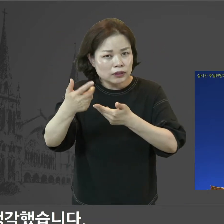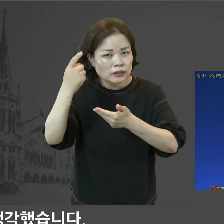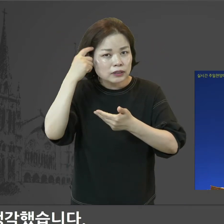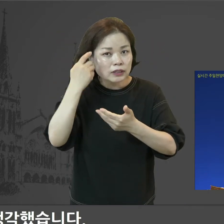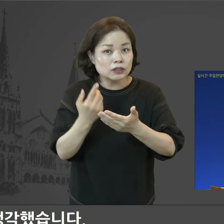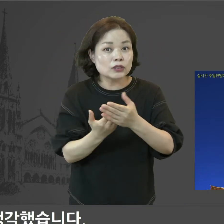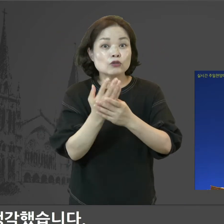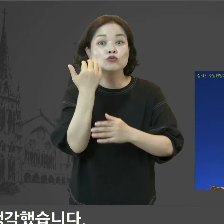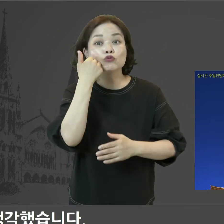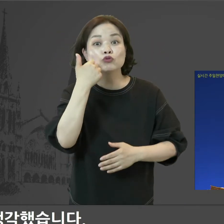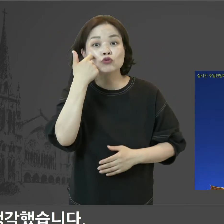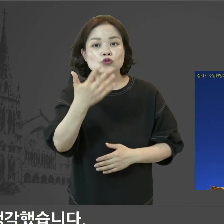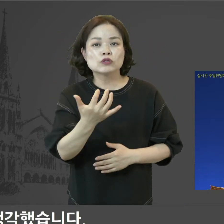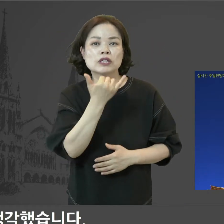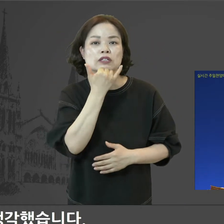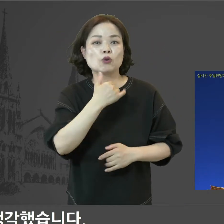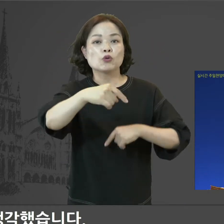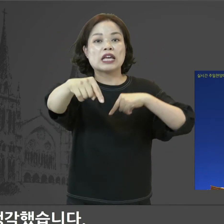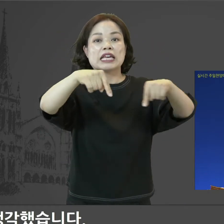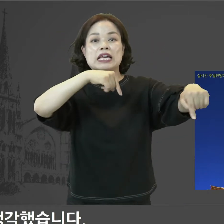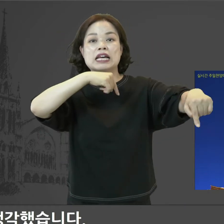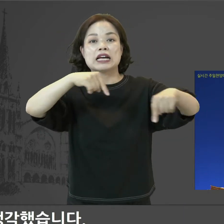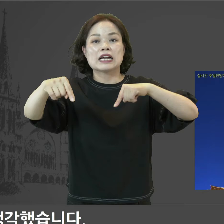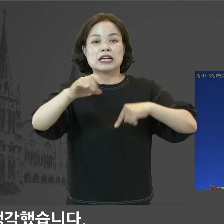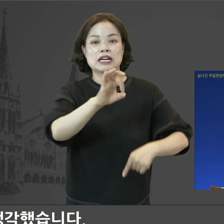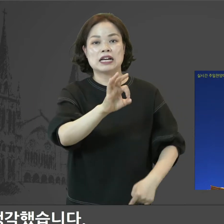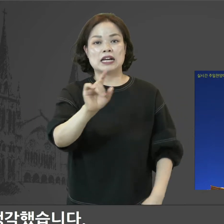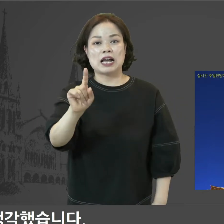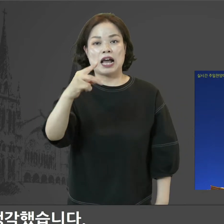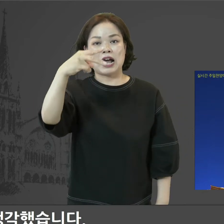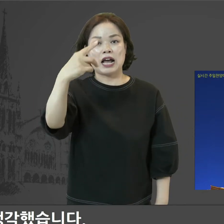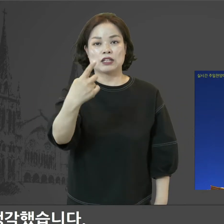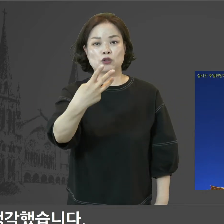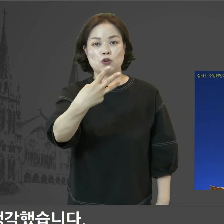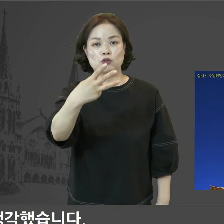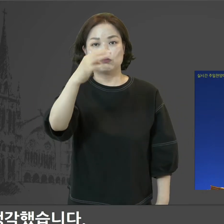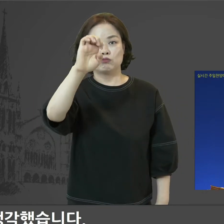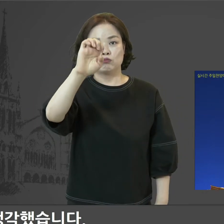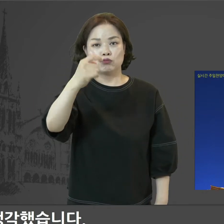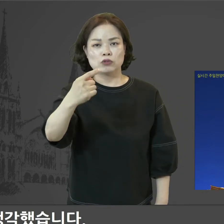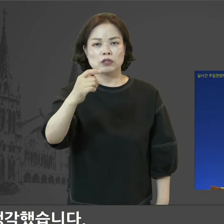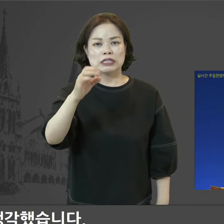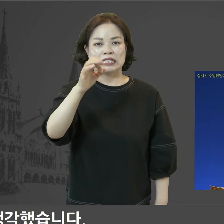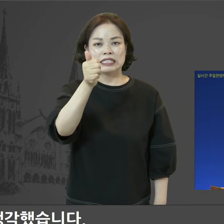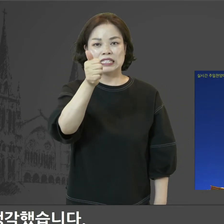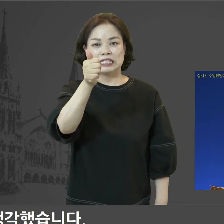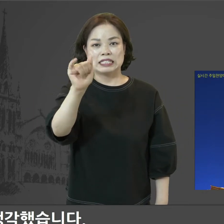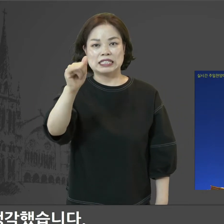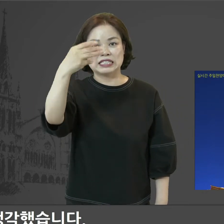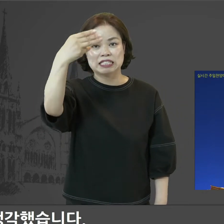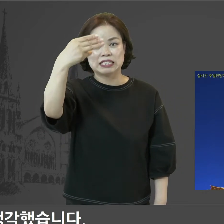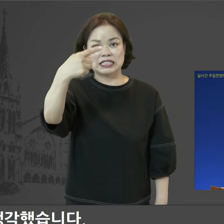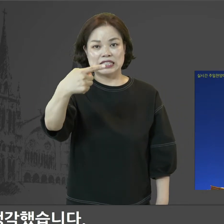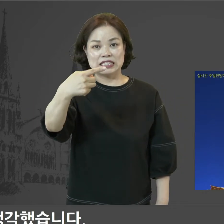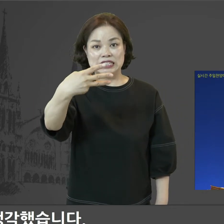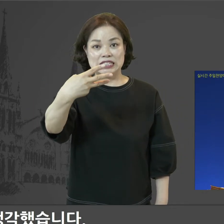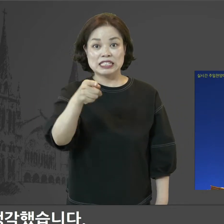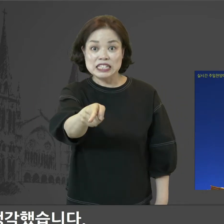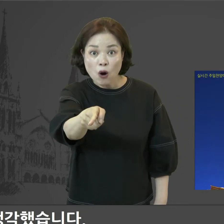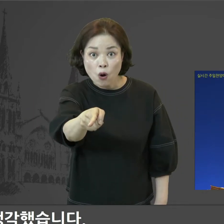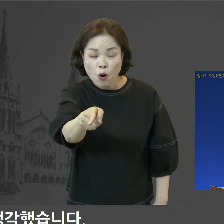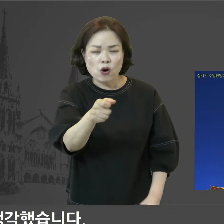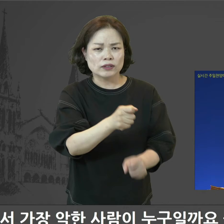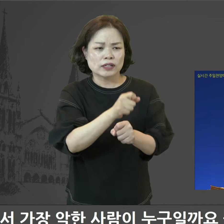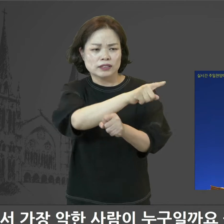떠올린다고 합니다. 독일의 정치가 아돌프 히틀러를 떠올릴 수 있을 것 같습니다. 히틀러는